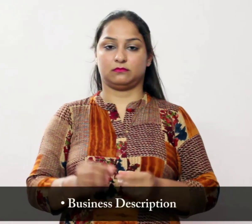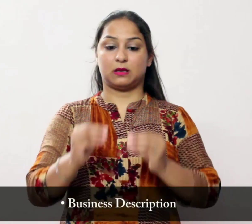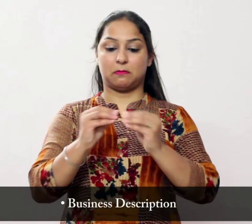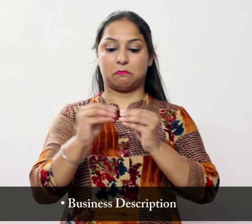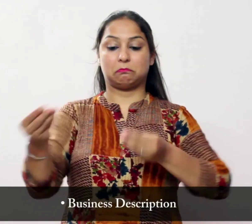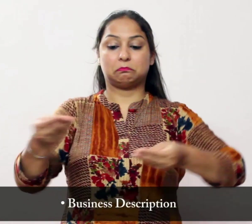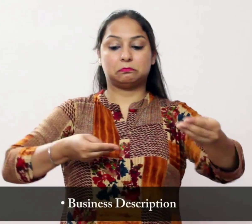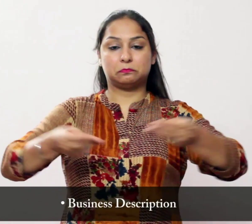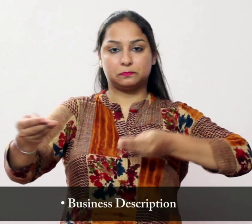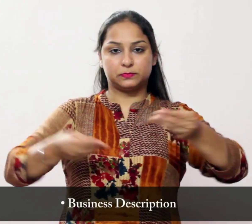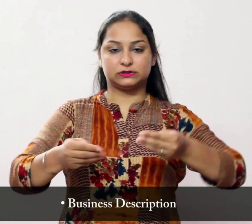व्यापार विवरण।